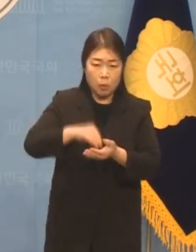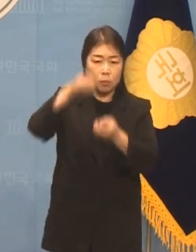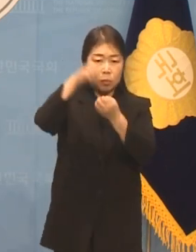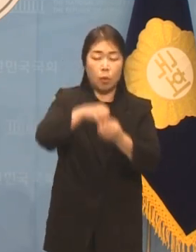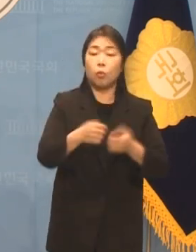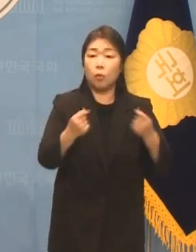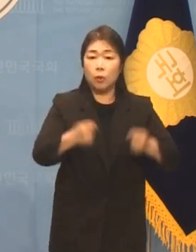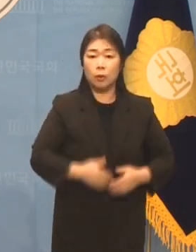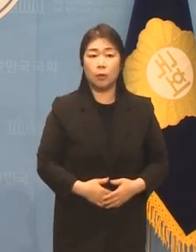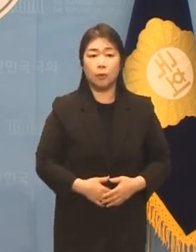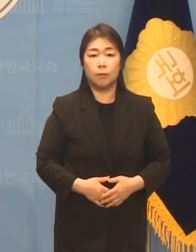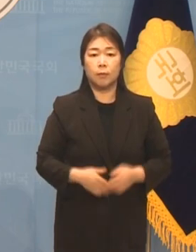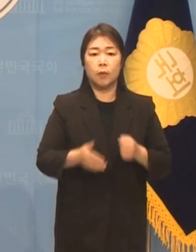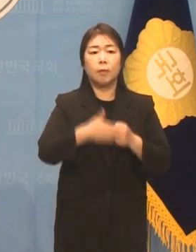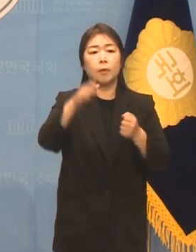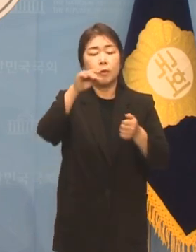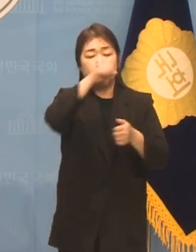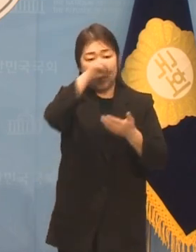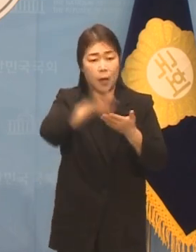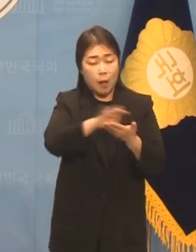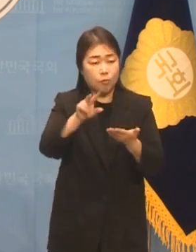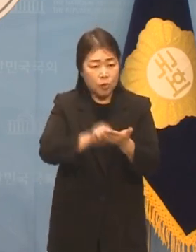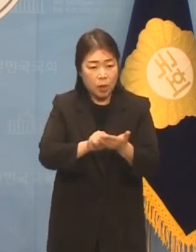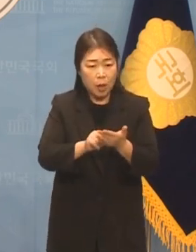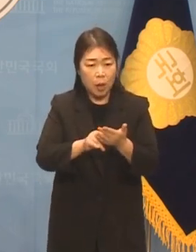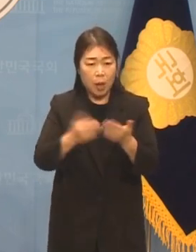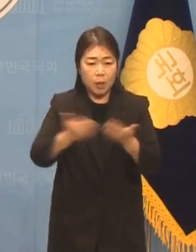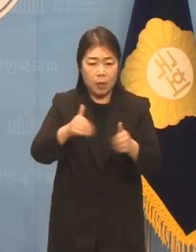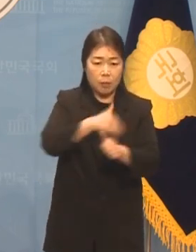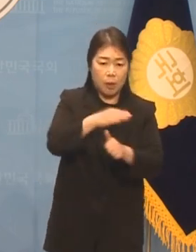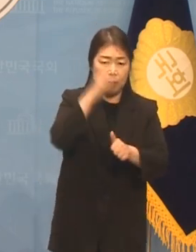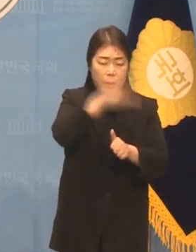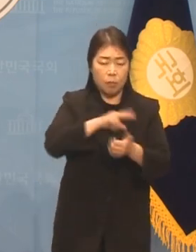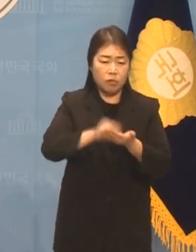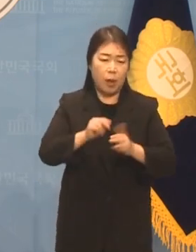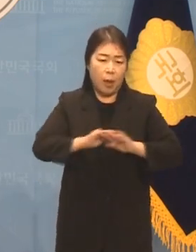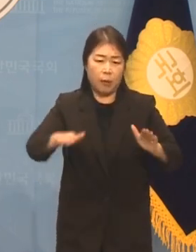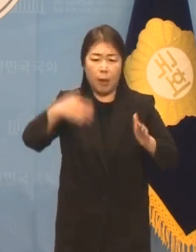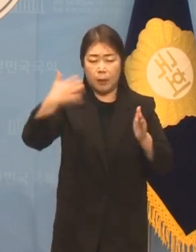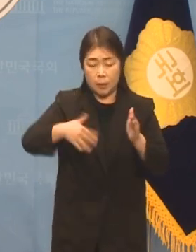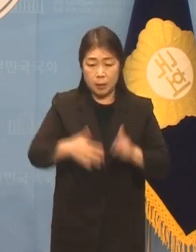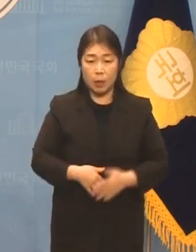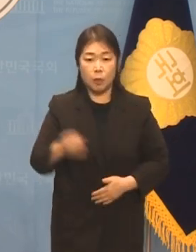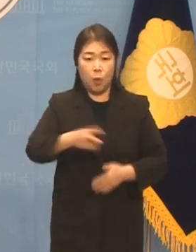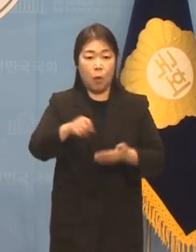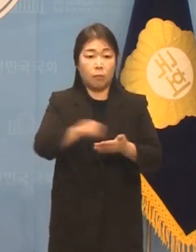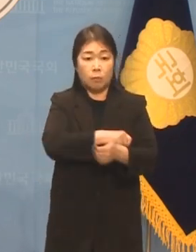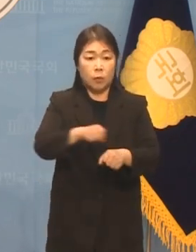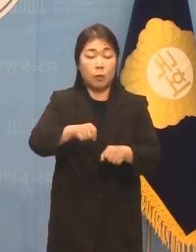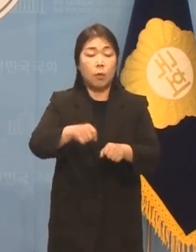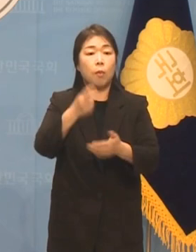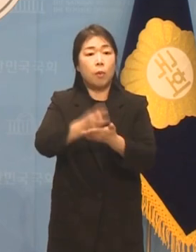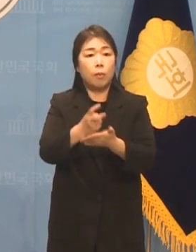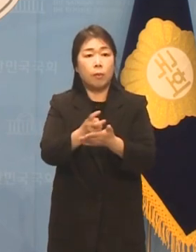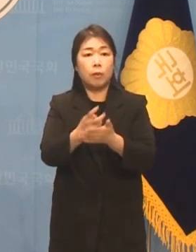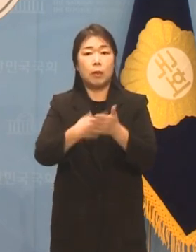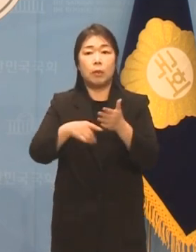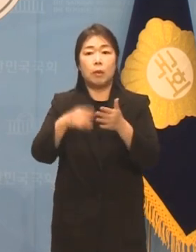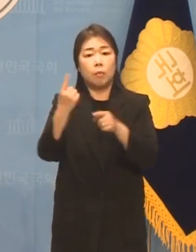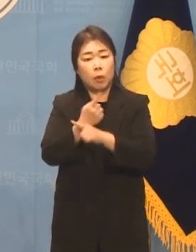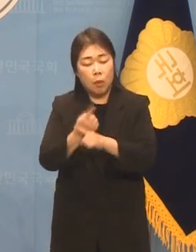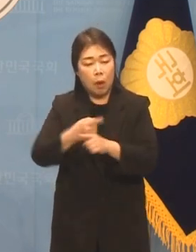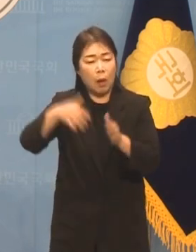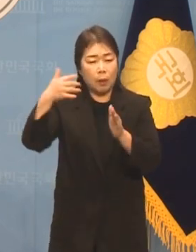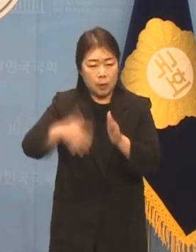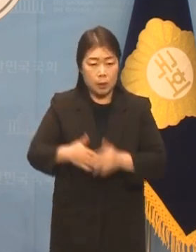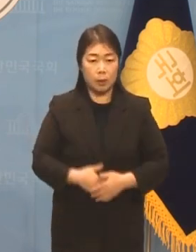문제는 전혀 풀리지 않았고 위험직무 공무원을 위한 별도의 제도 마련도 부족합니다.